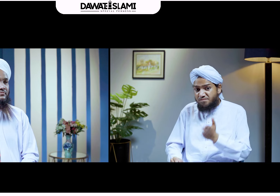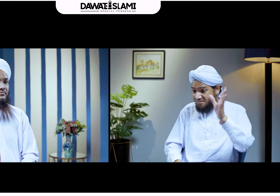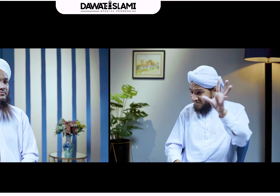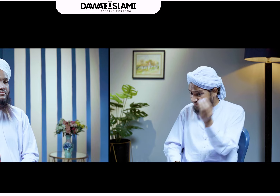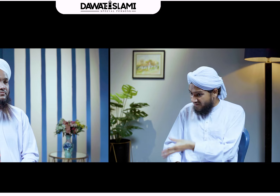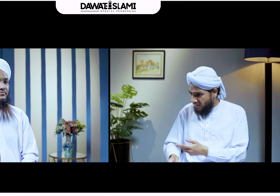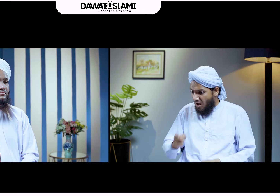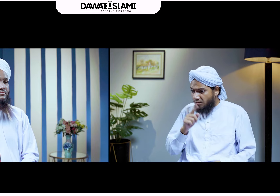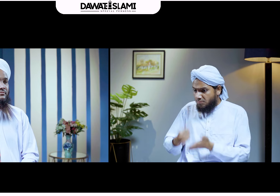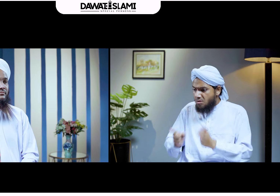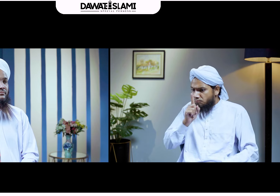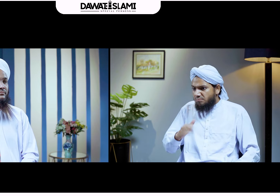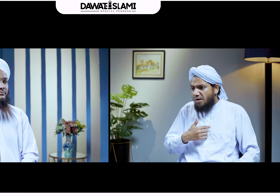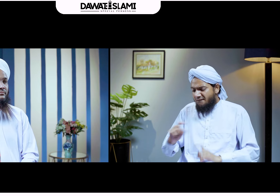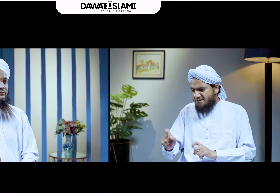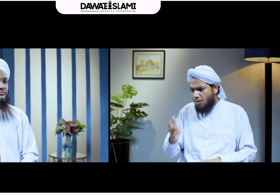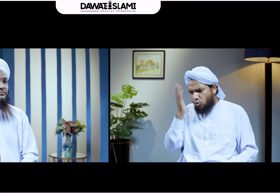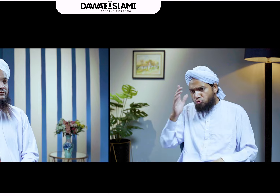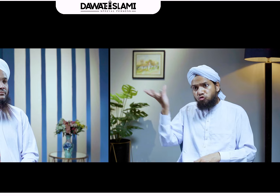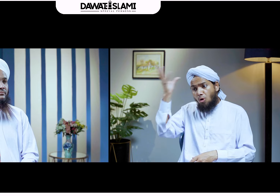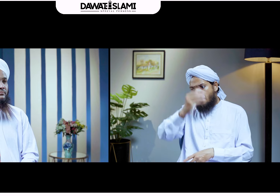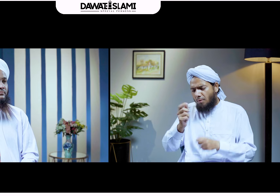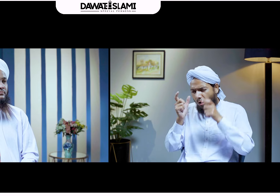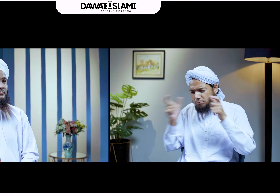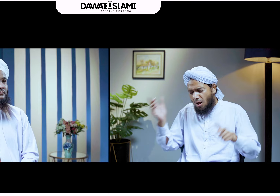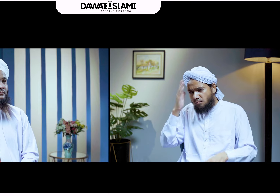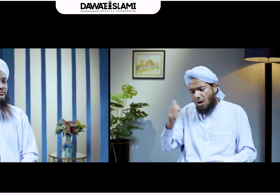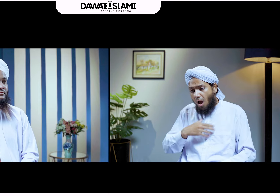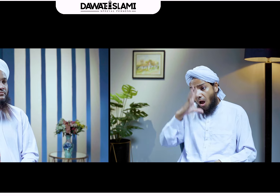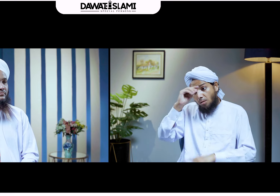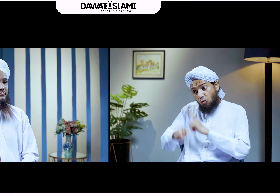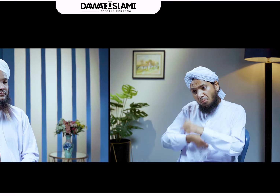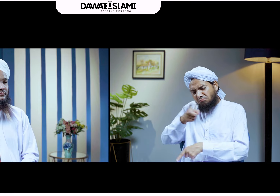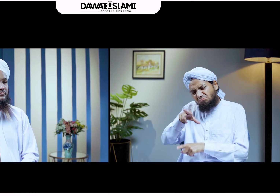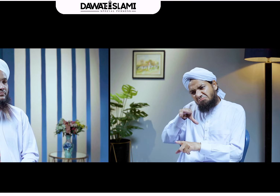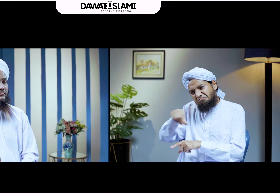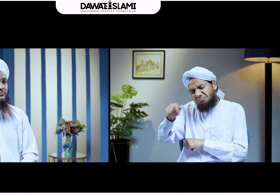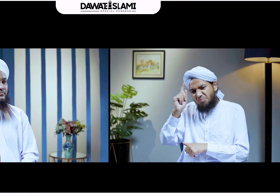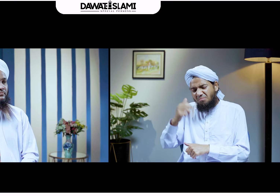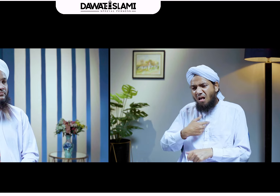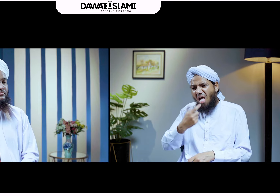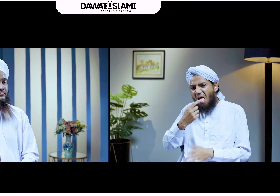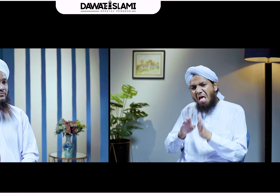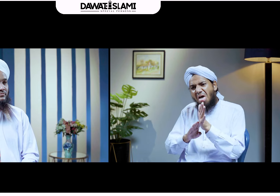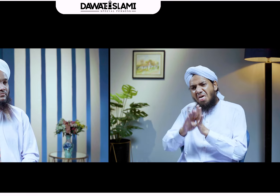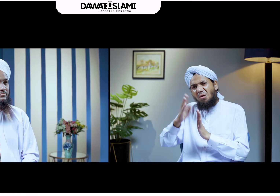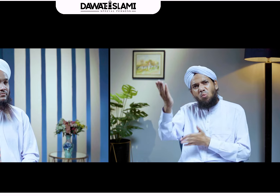طلاقڑی چپ کر, سارا دن سوئی پڑی رہتی ہے. یہ ہے رفنس بہت ہے, رف ٹاکنگ